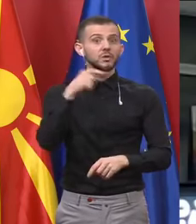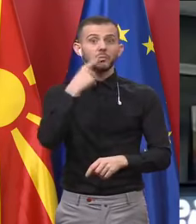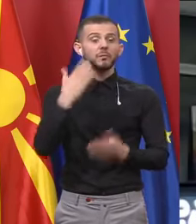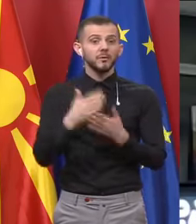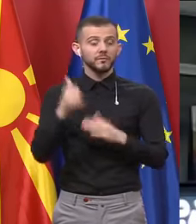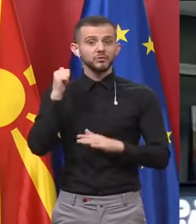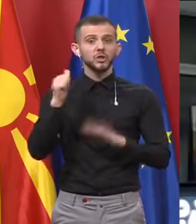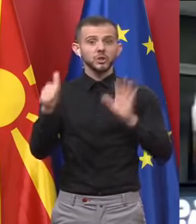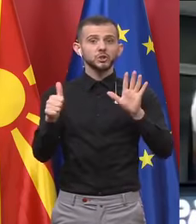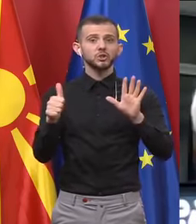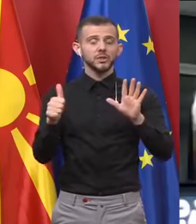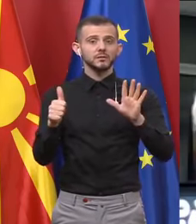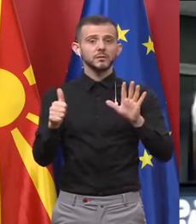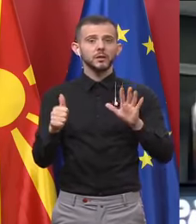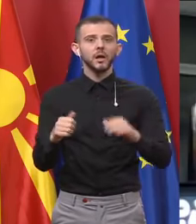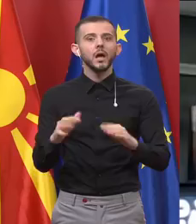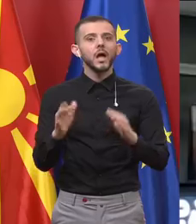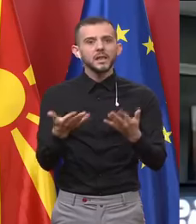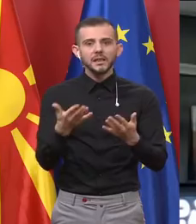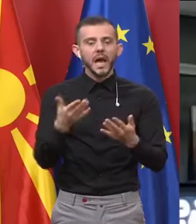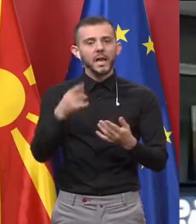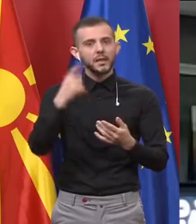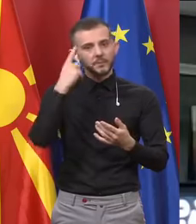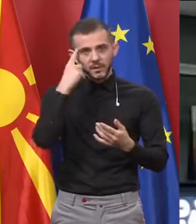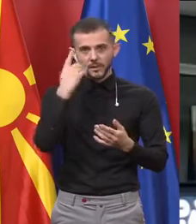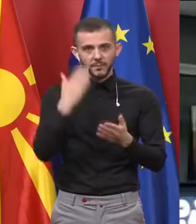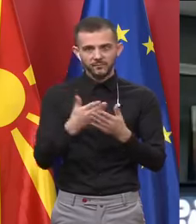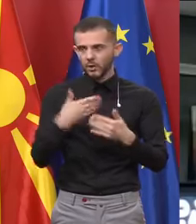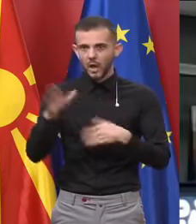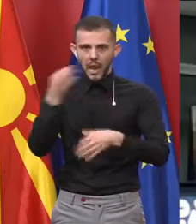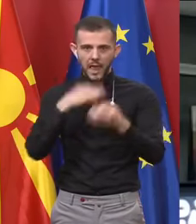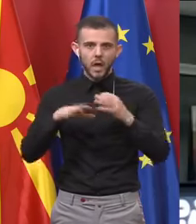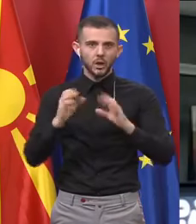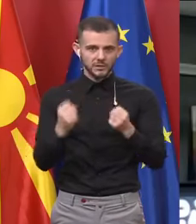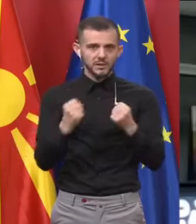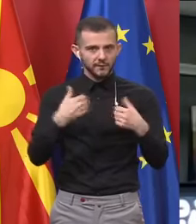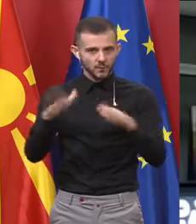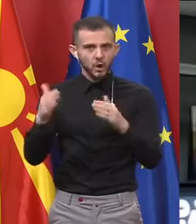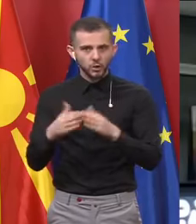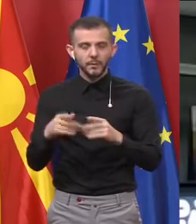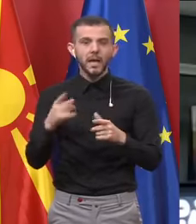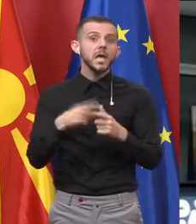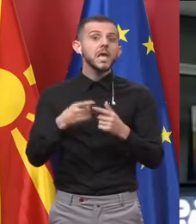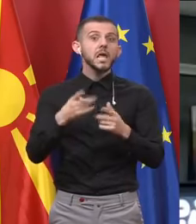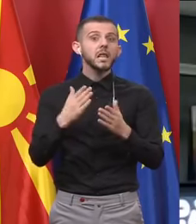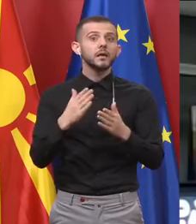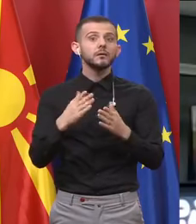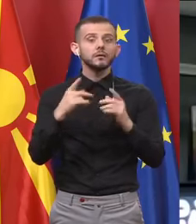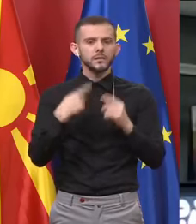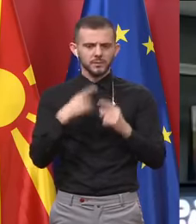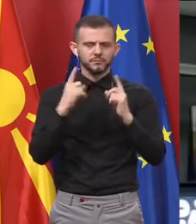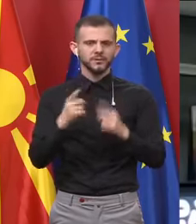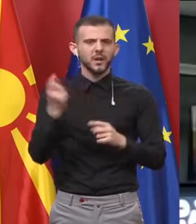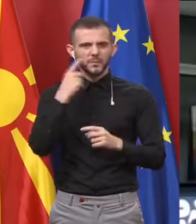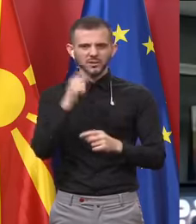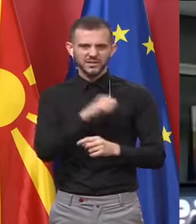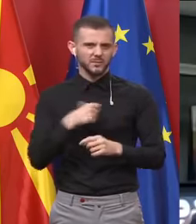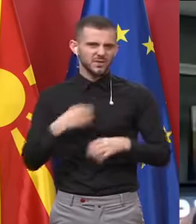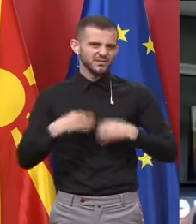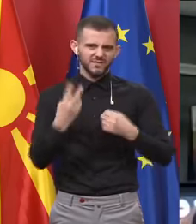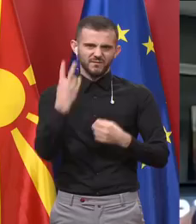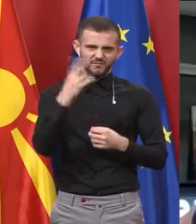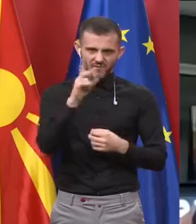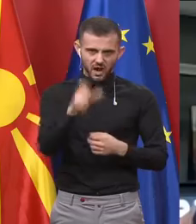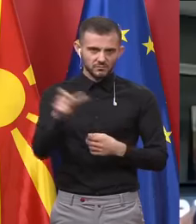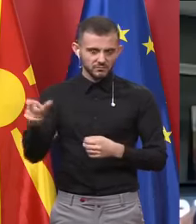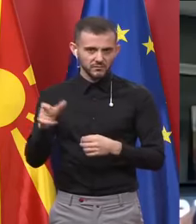се хоспитализирани. Дали има излекувани пациенти во Битола или остануваме на бројката од 2 излекувани, што ја сеопштивте